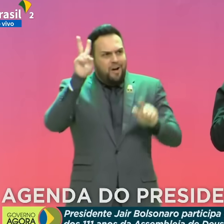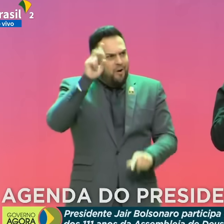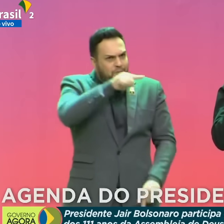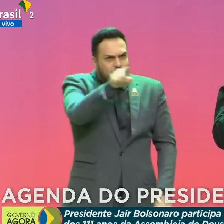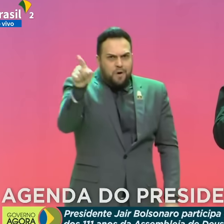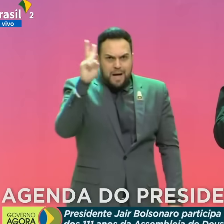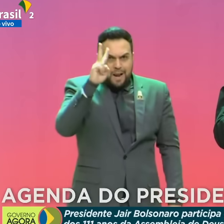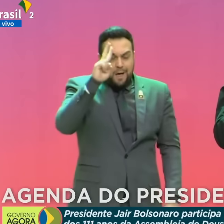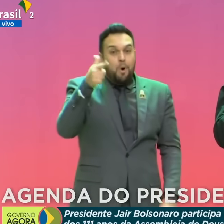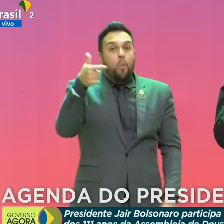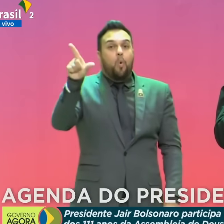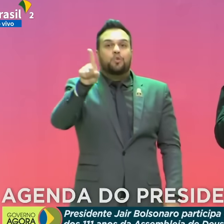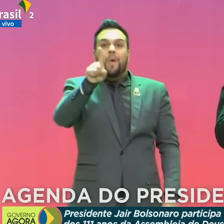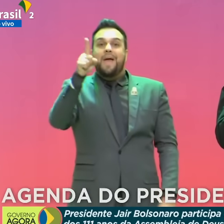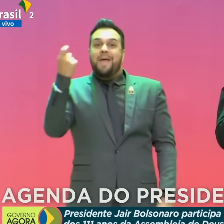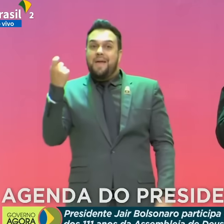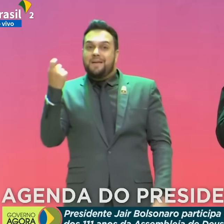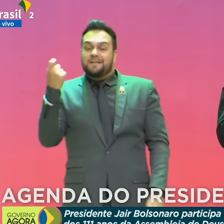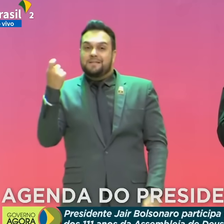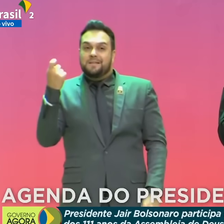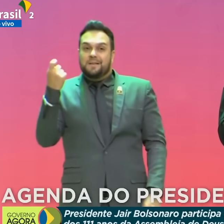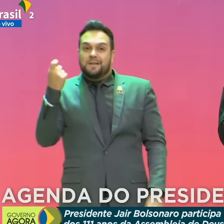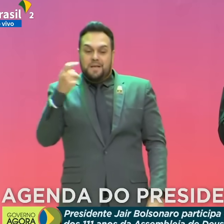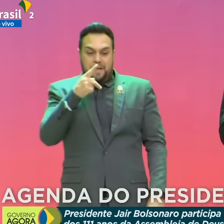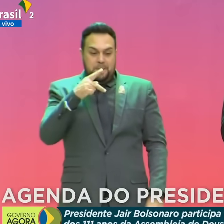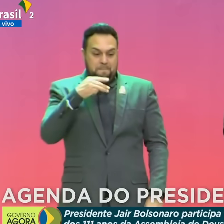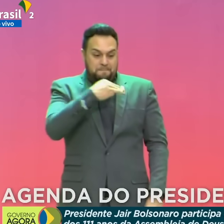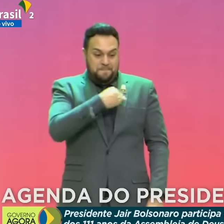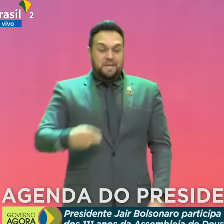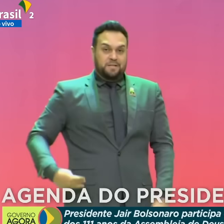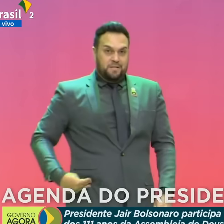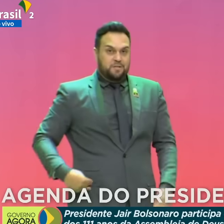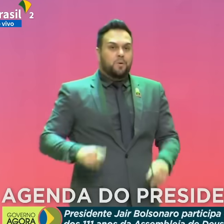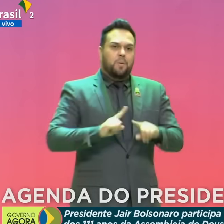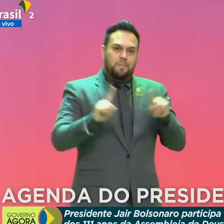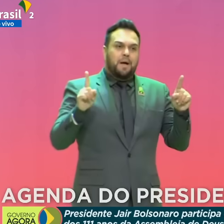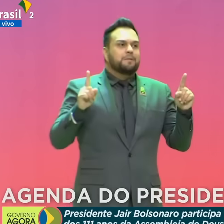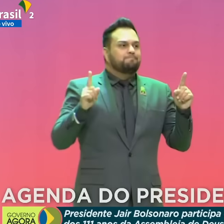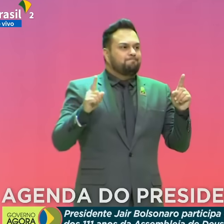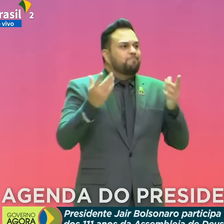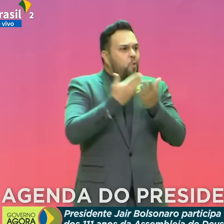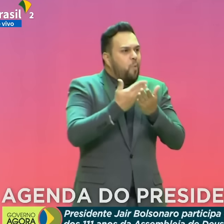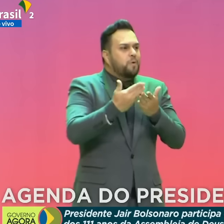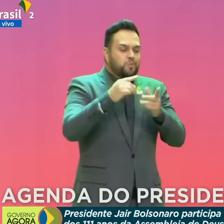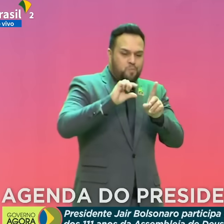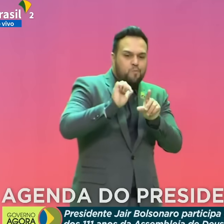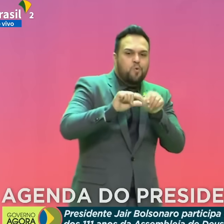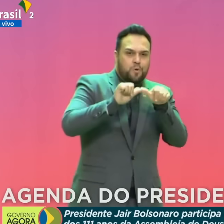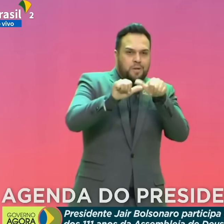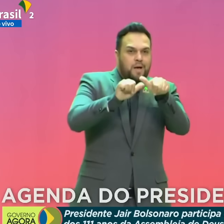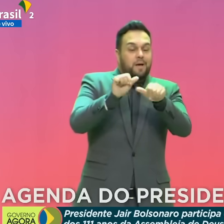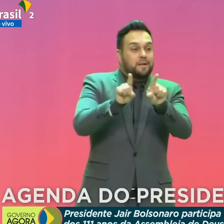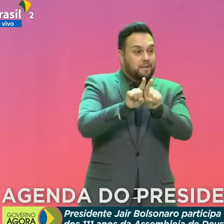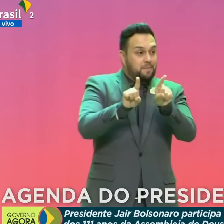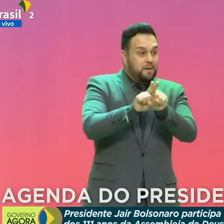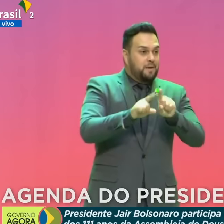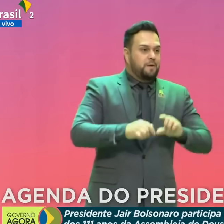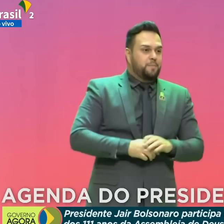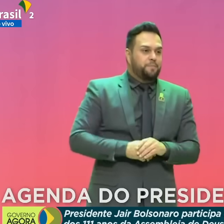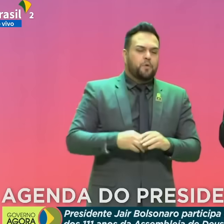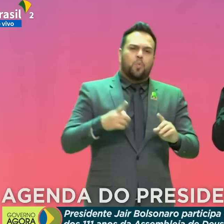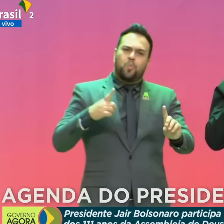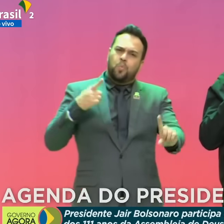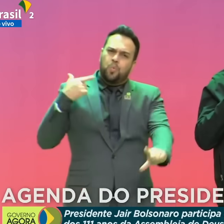antecedeu. Começamos a mudar nesses quesitos. Obviamente, também, um